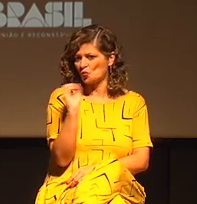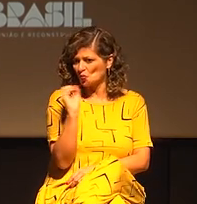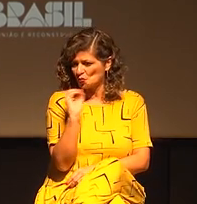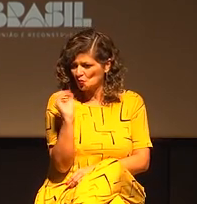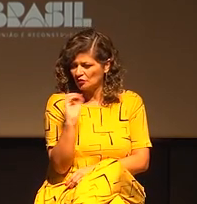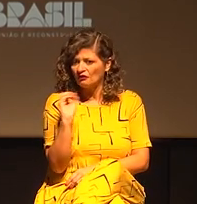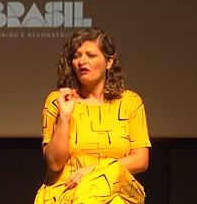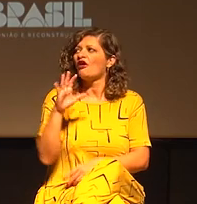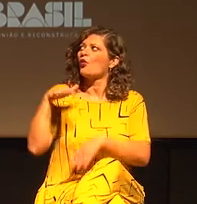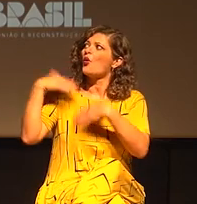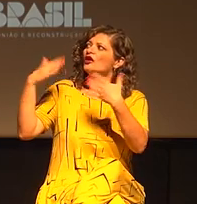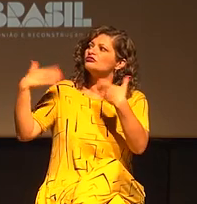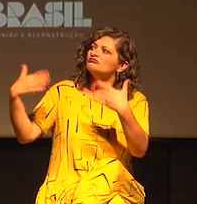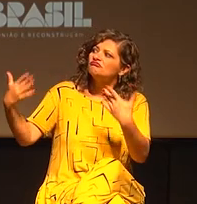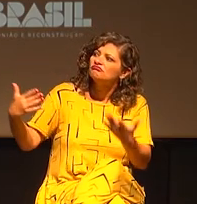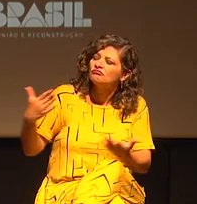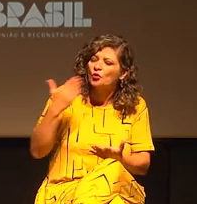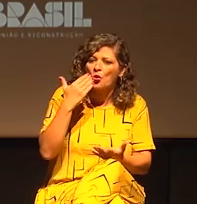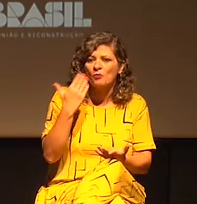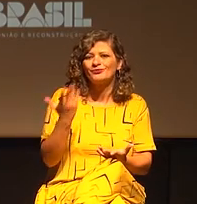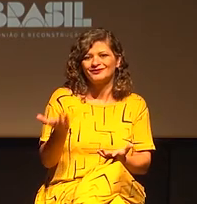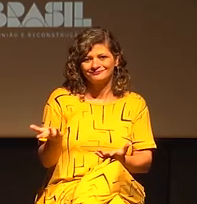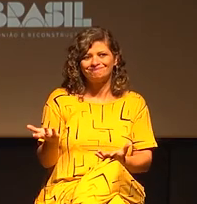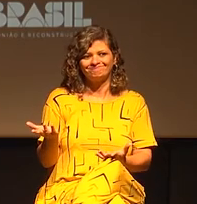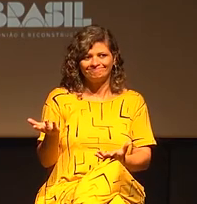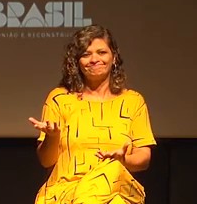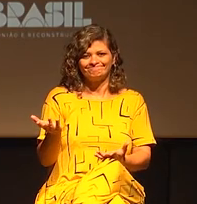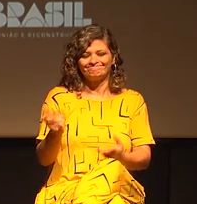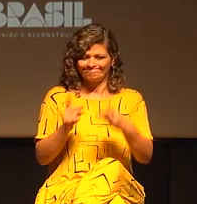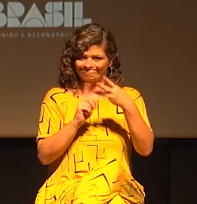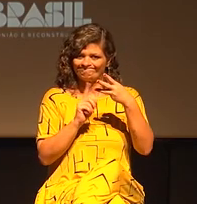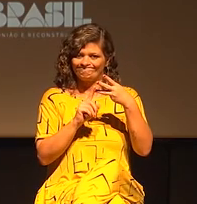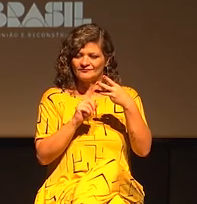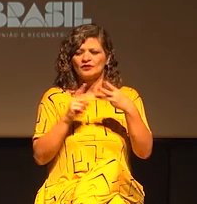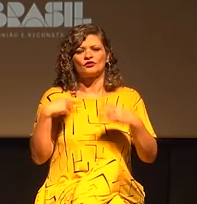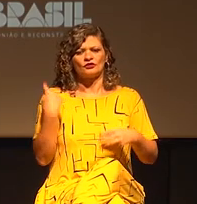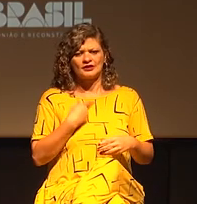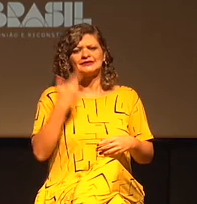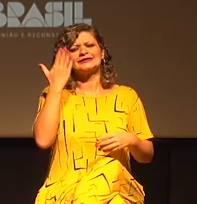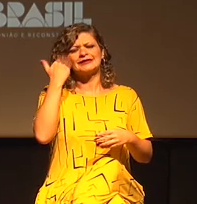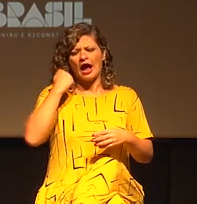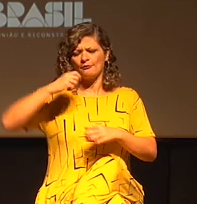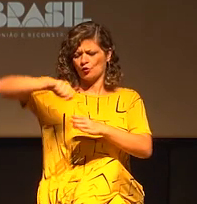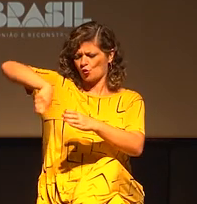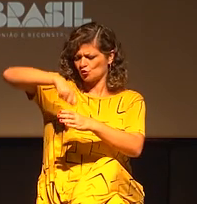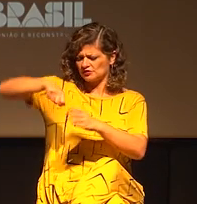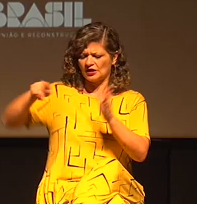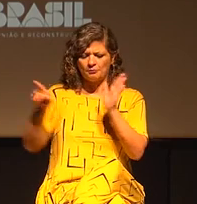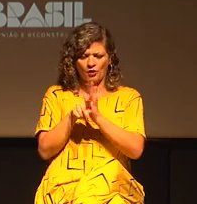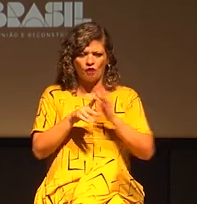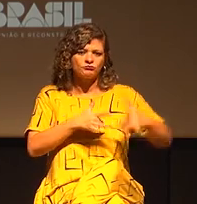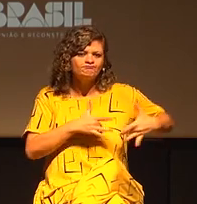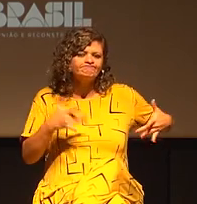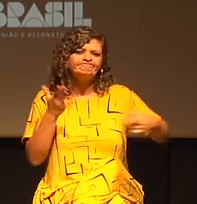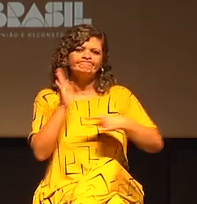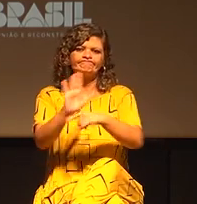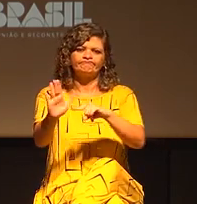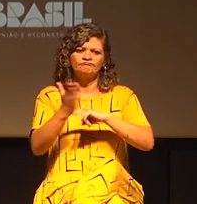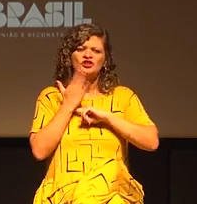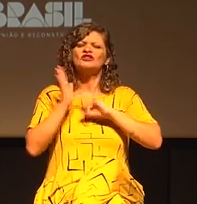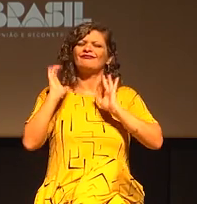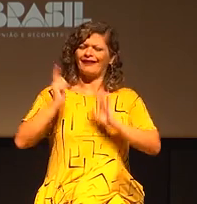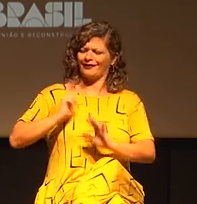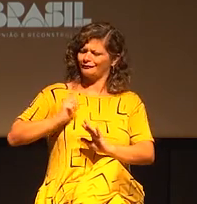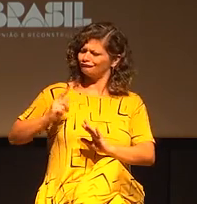não sabe quando vai comer então eh a gente sabe que as cozinhas solidárias elas eh já existe há muito muito